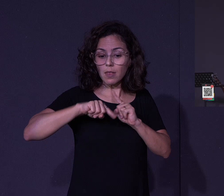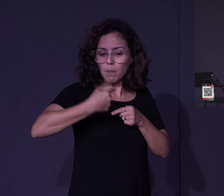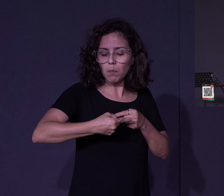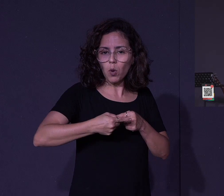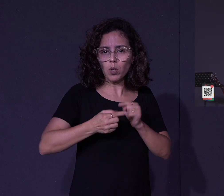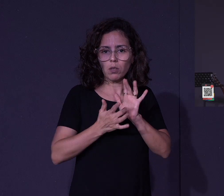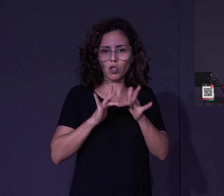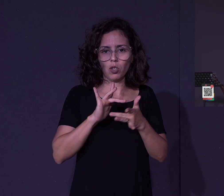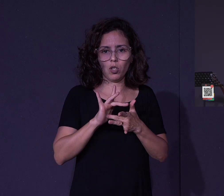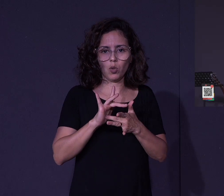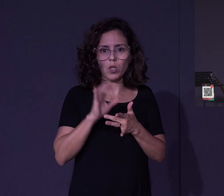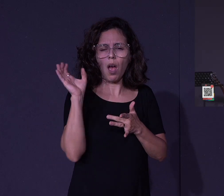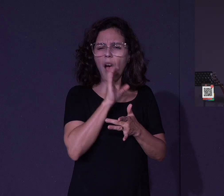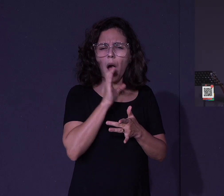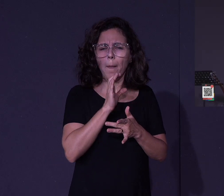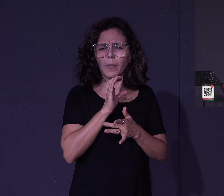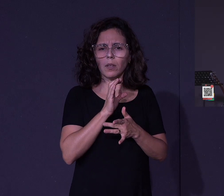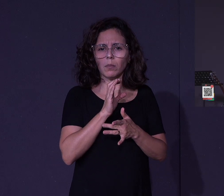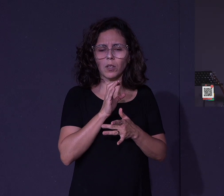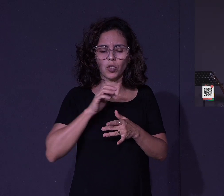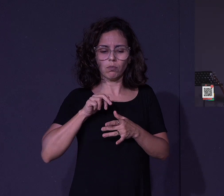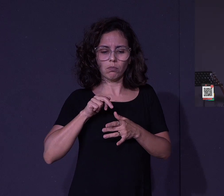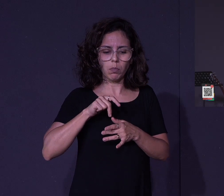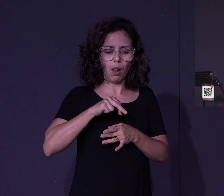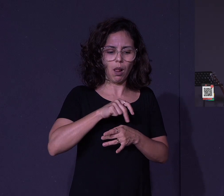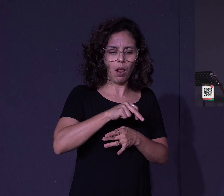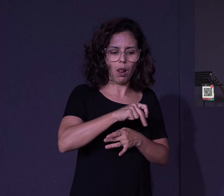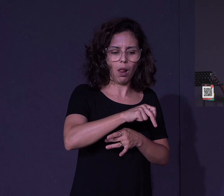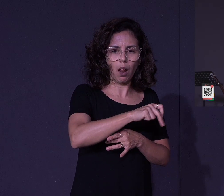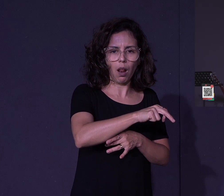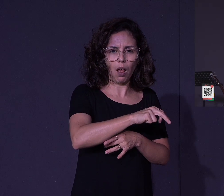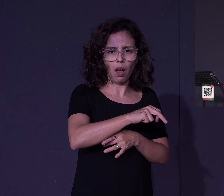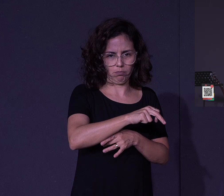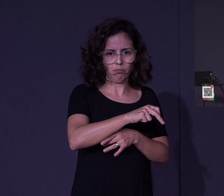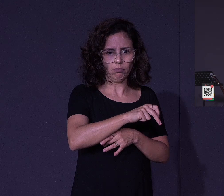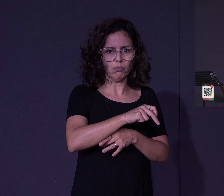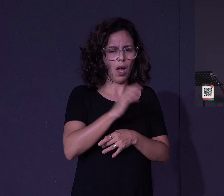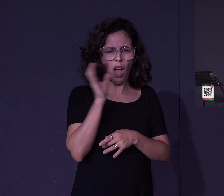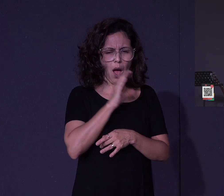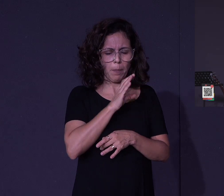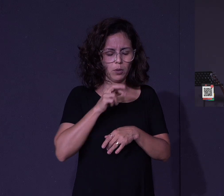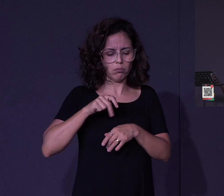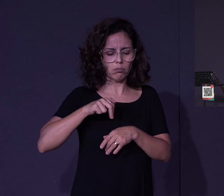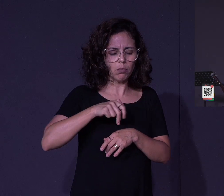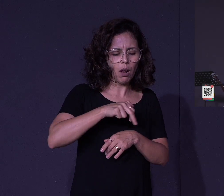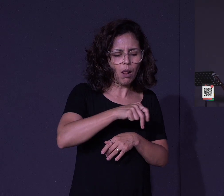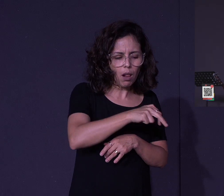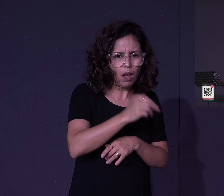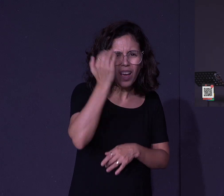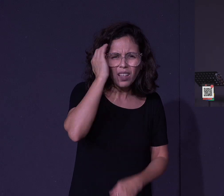dirige imediatamente após, sem perder tempo. Dá para você entender